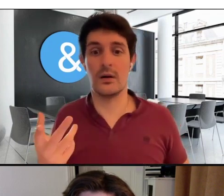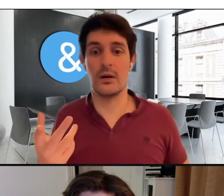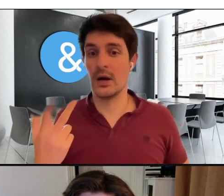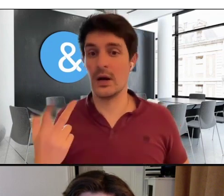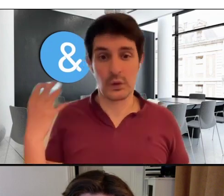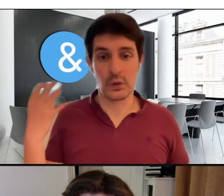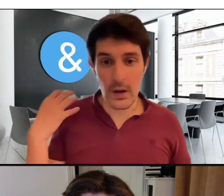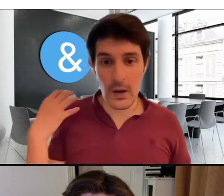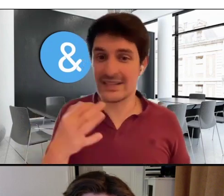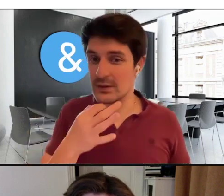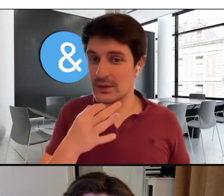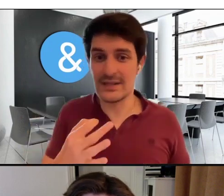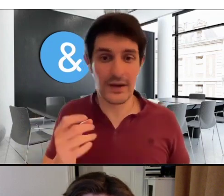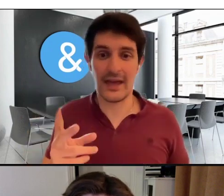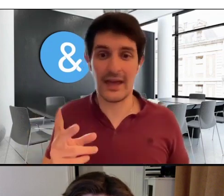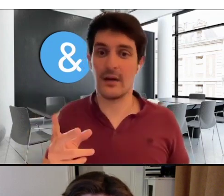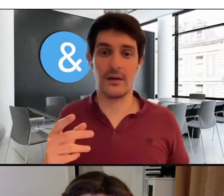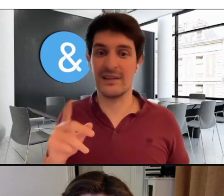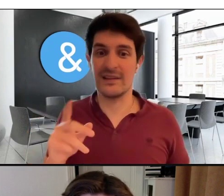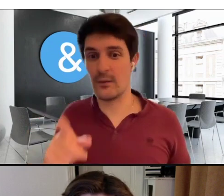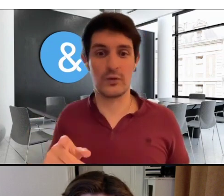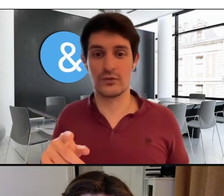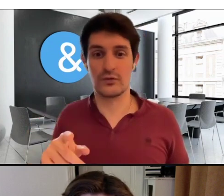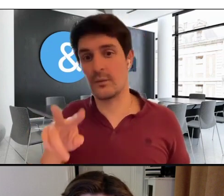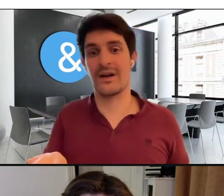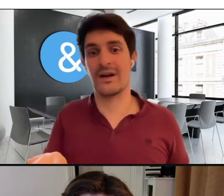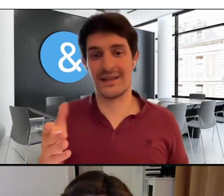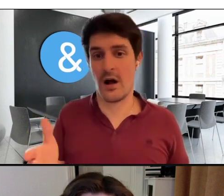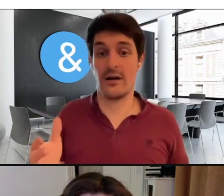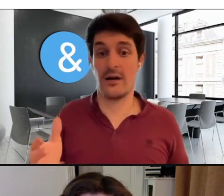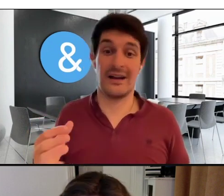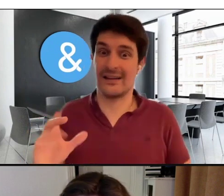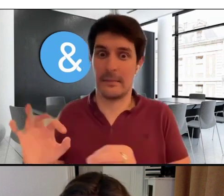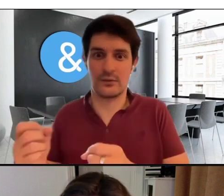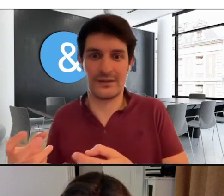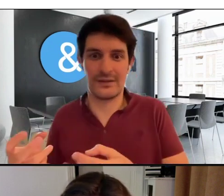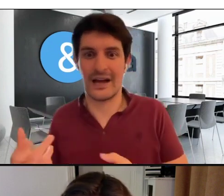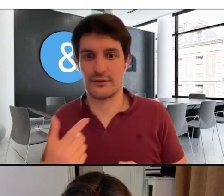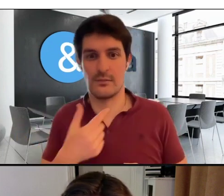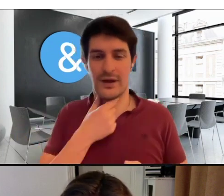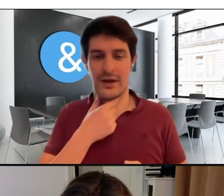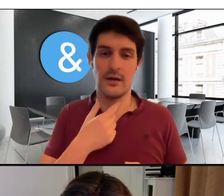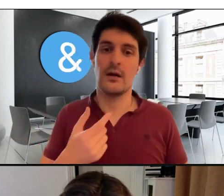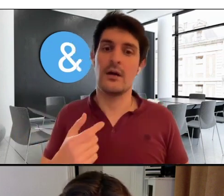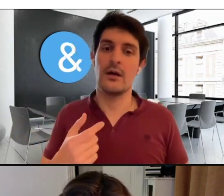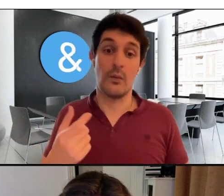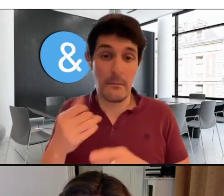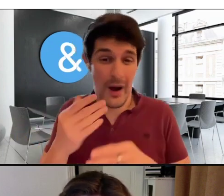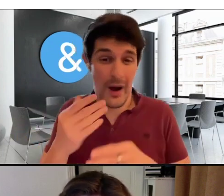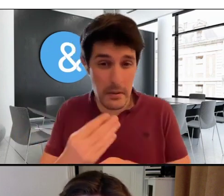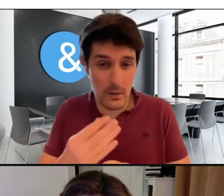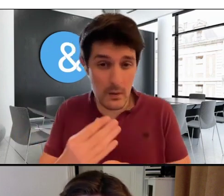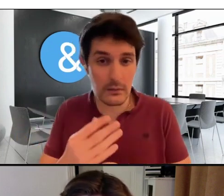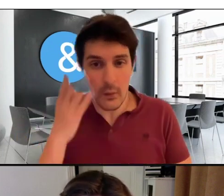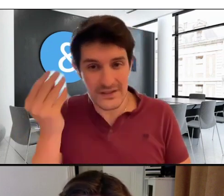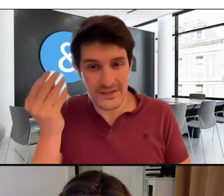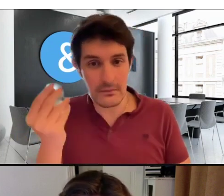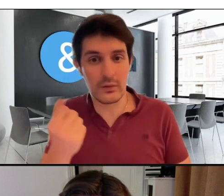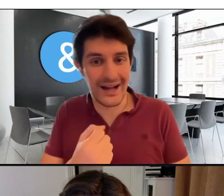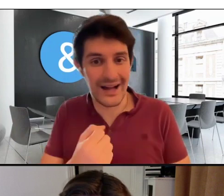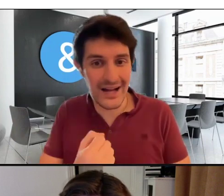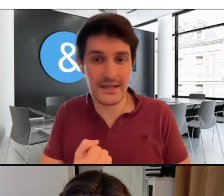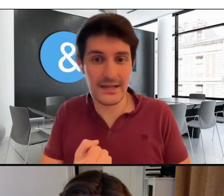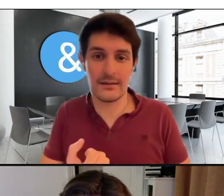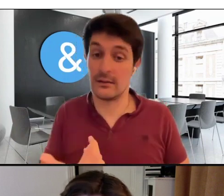ton boss qui te dit, OK, il faut que tu vois ça, il n'y a pas de sous-titrage, tu peux bloquer. Même pour apprendre professionnellement au